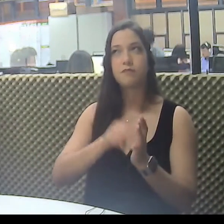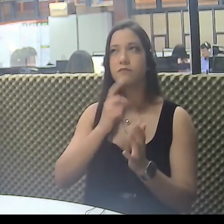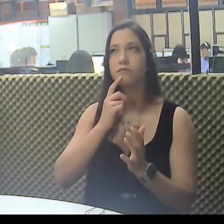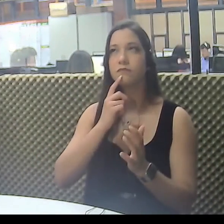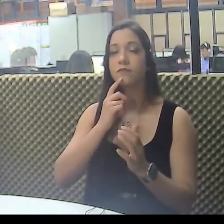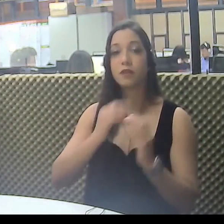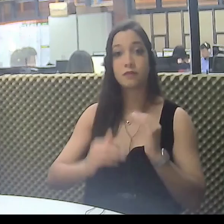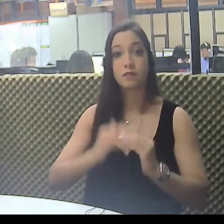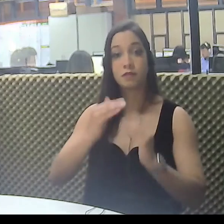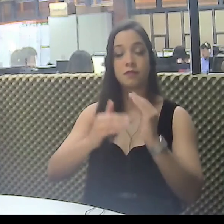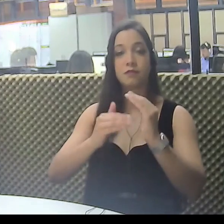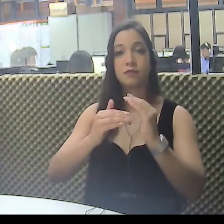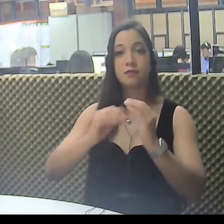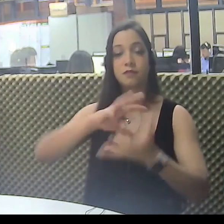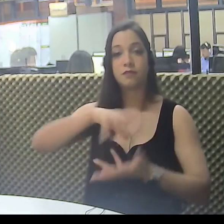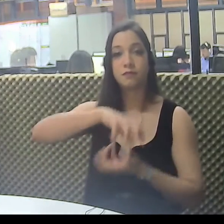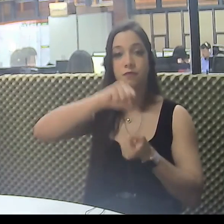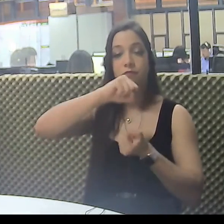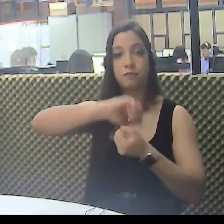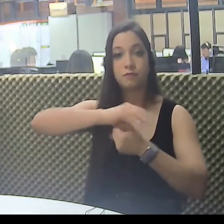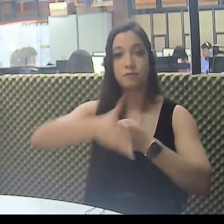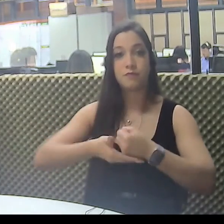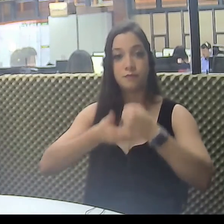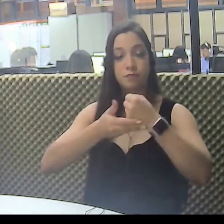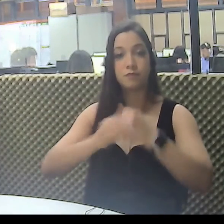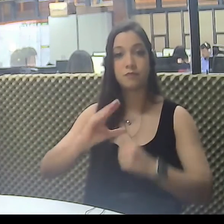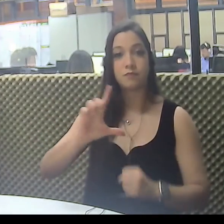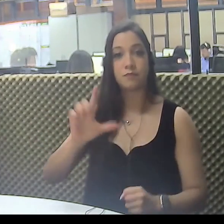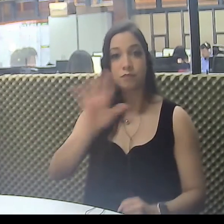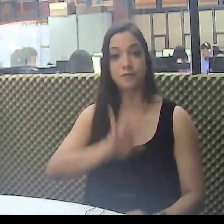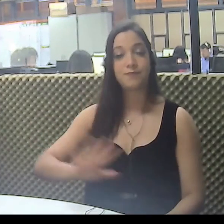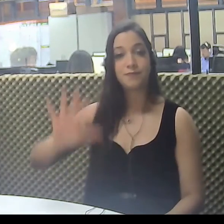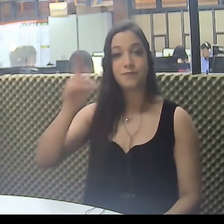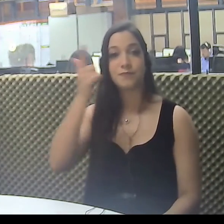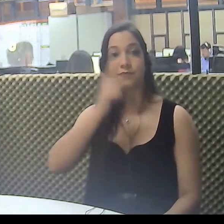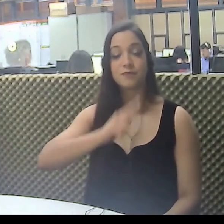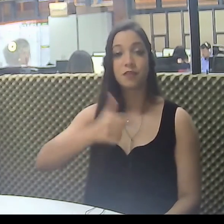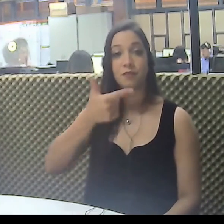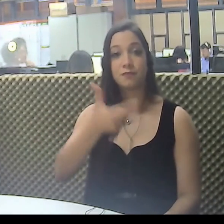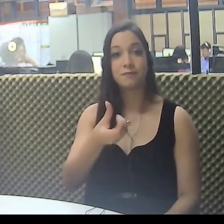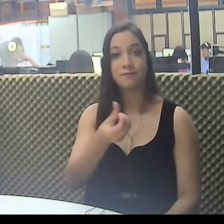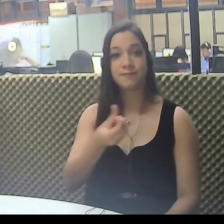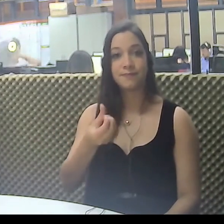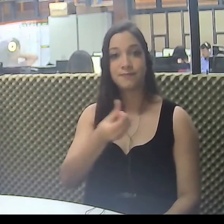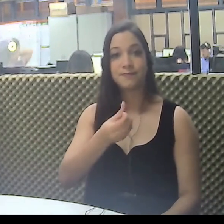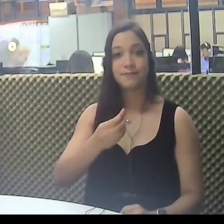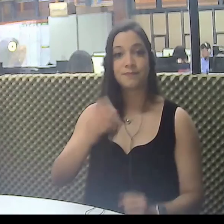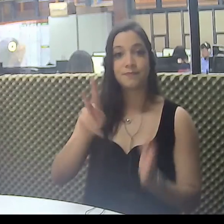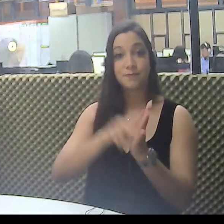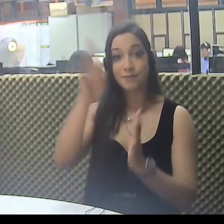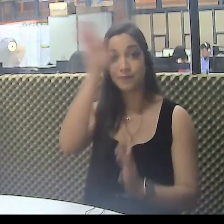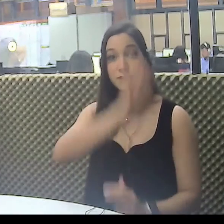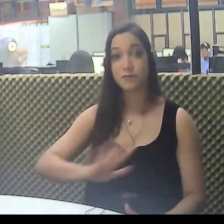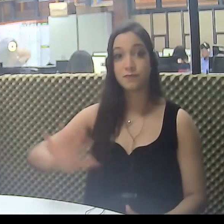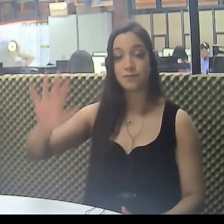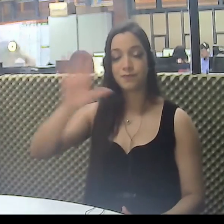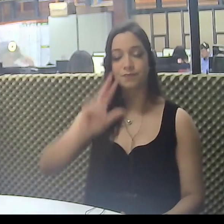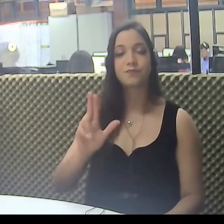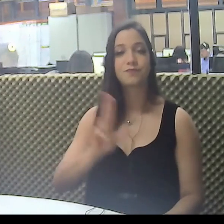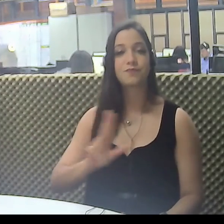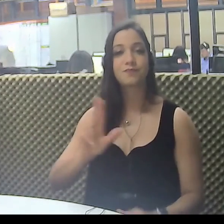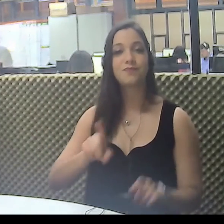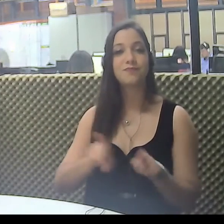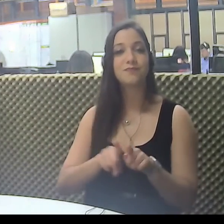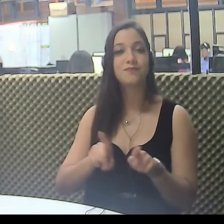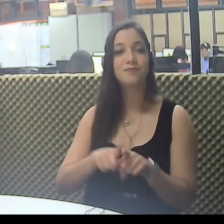o desenvolvimento sustentável e classificação geral garantiram a 26ª posição nacional. Uberlândia ainda se